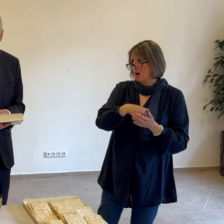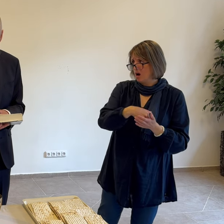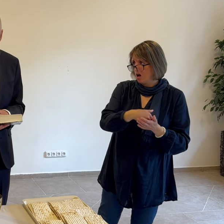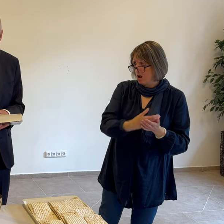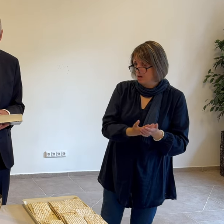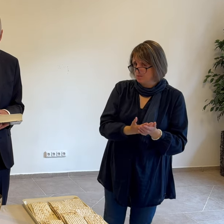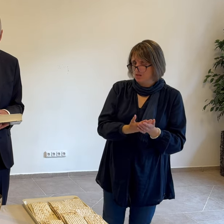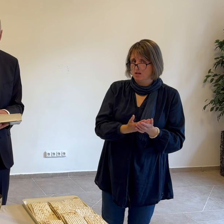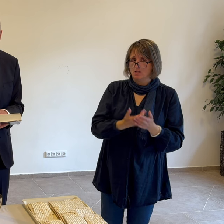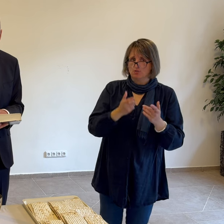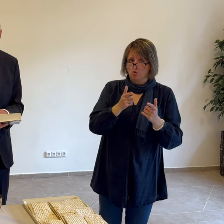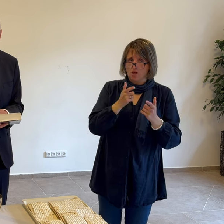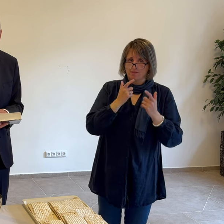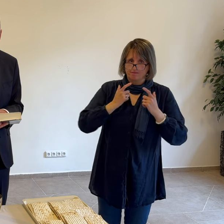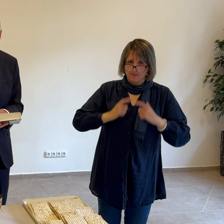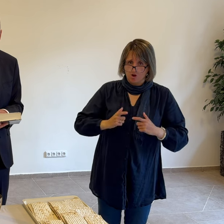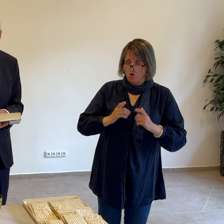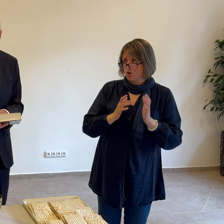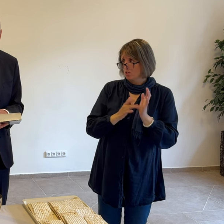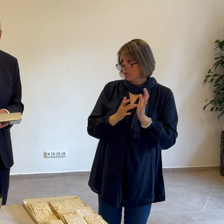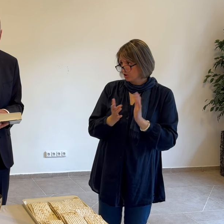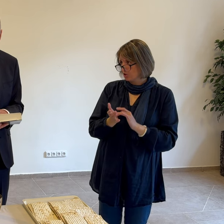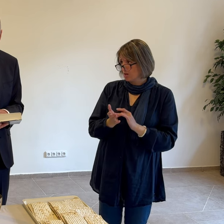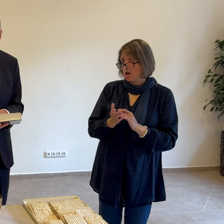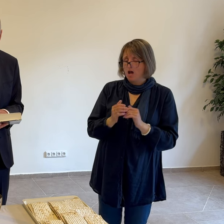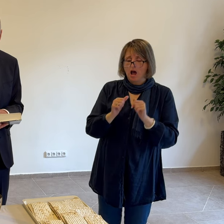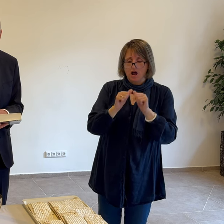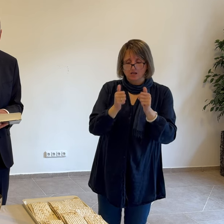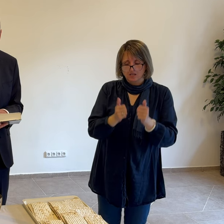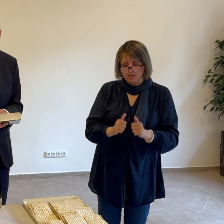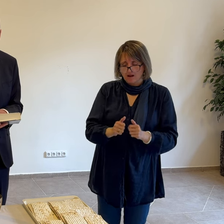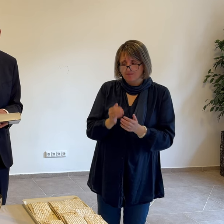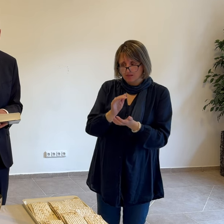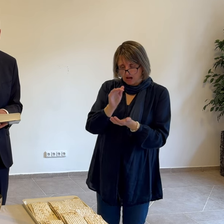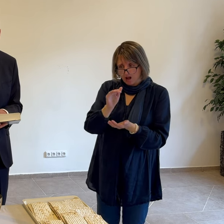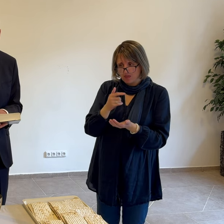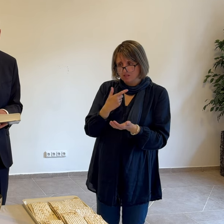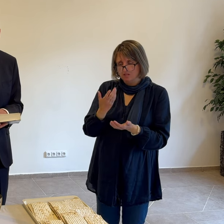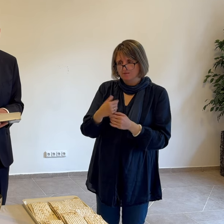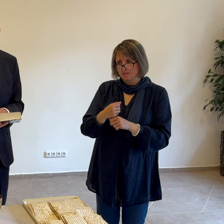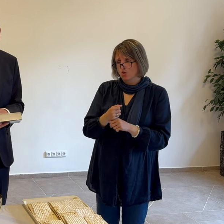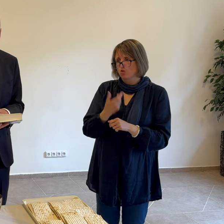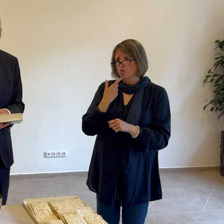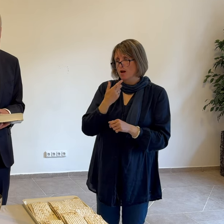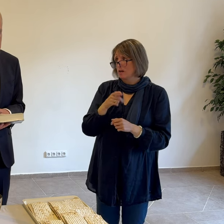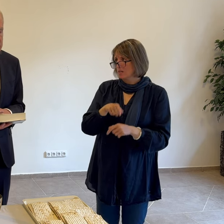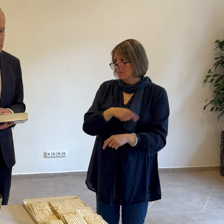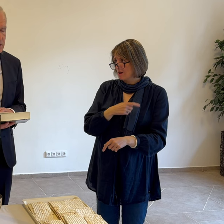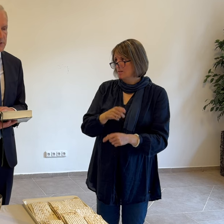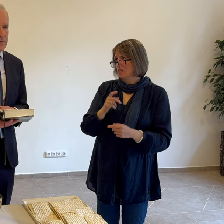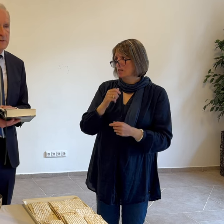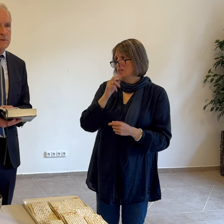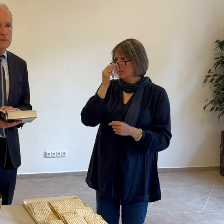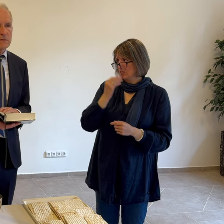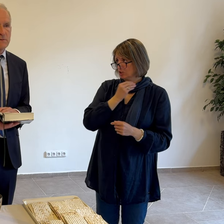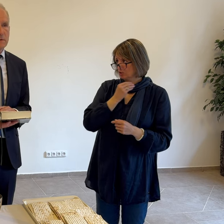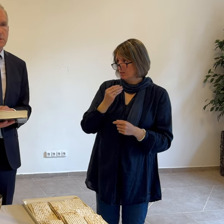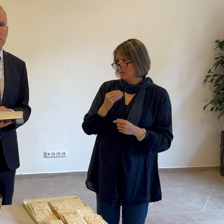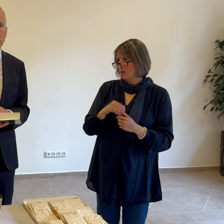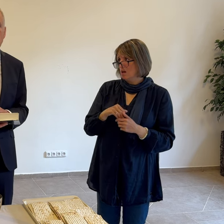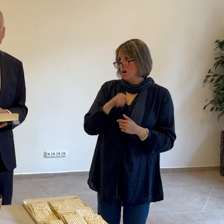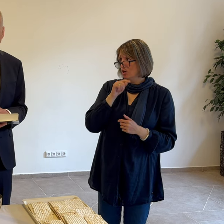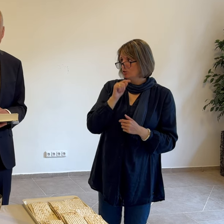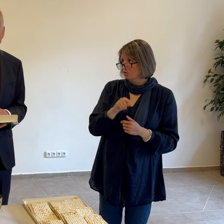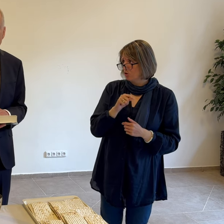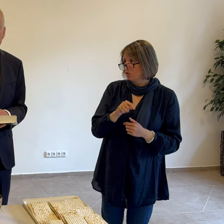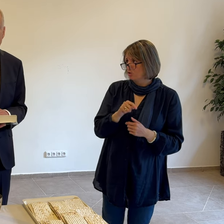je tělo Kristovo a to víno je krev Kristova je to někdy napsáno až velmi doslovně